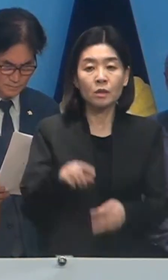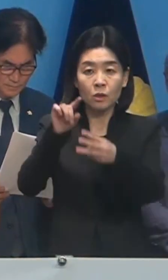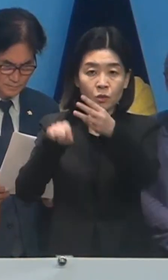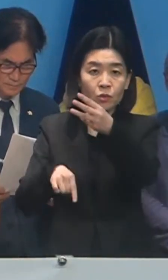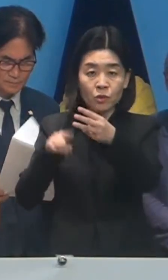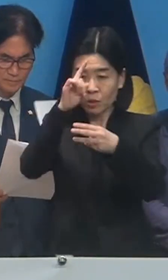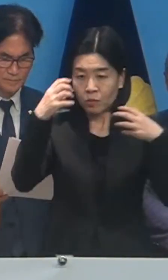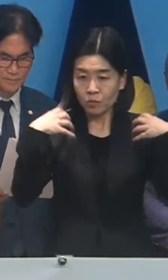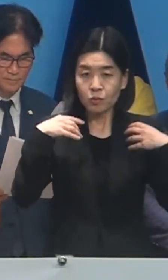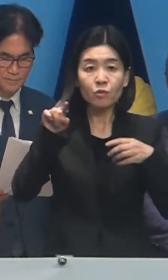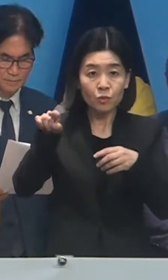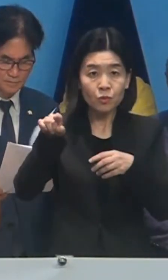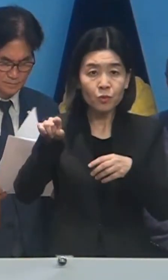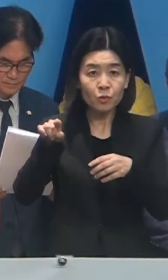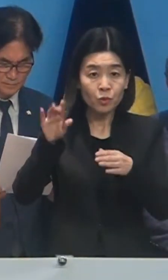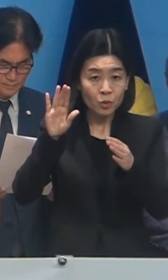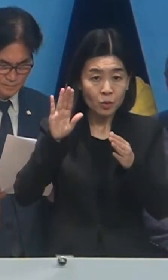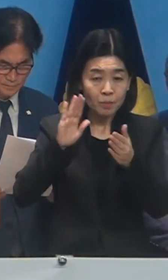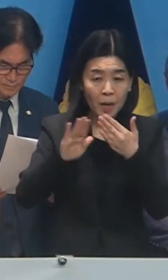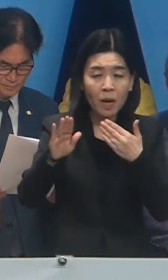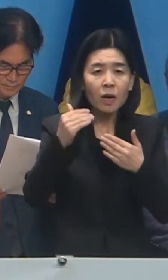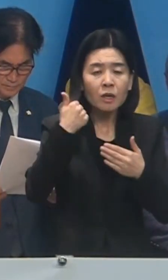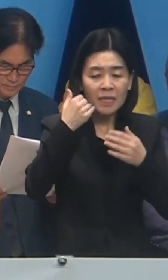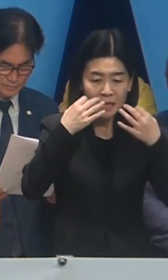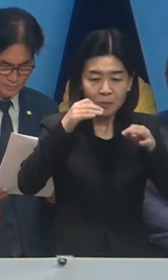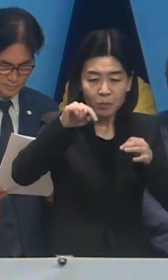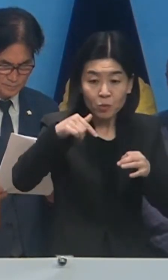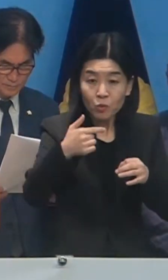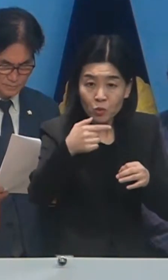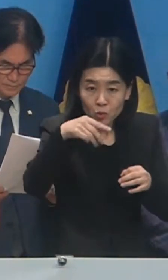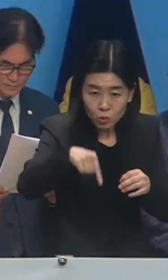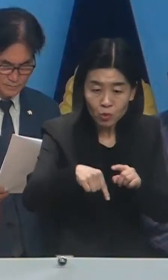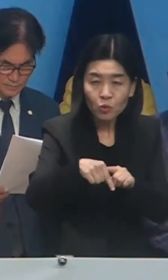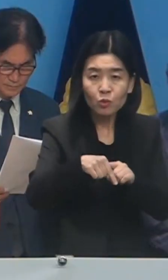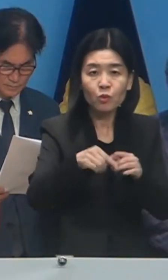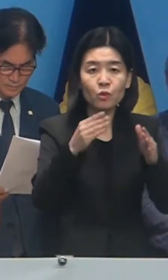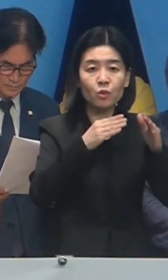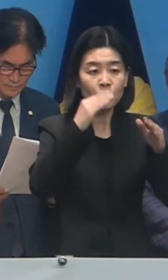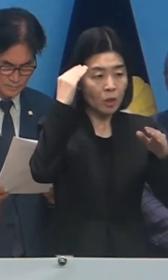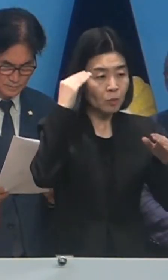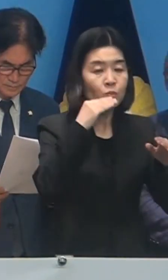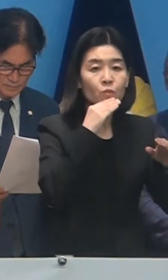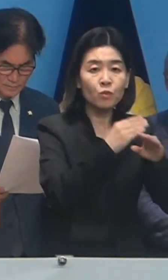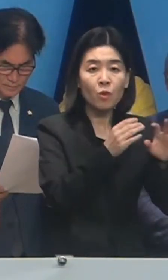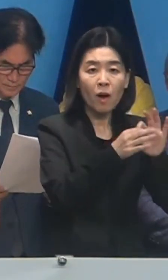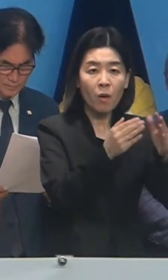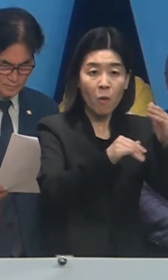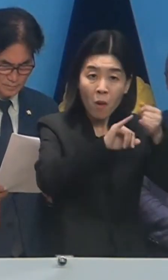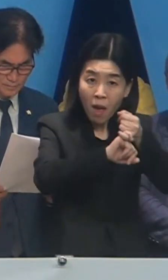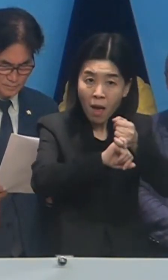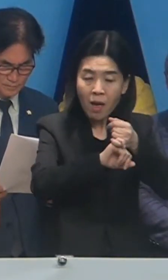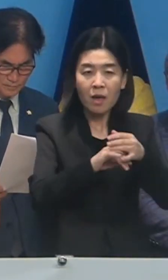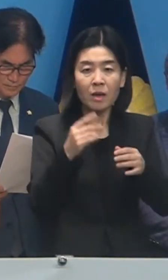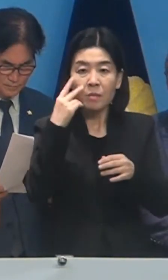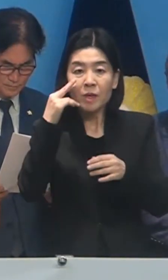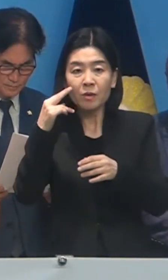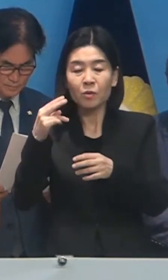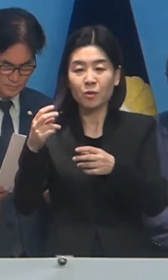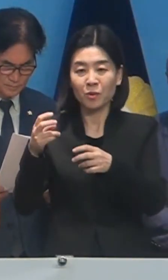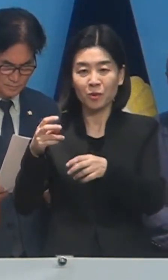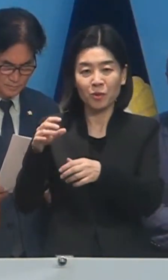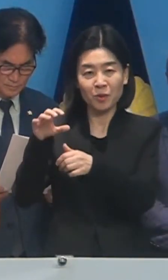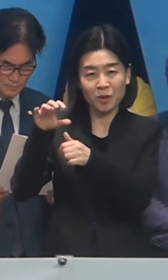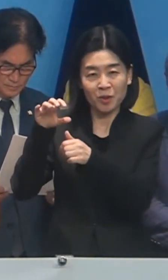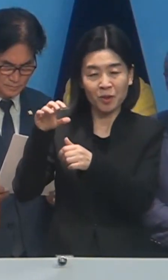윤석열 정권에 이어 김문수 후보의 남북관계 공약도 미국의 전략자산을 국내 상시 주둔에 준하는